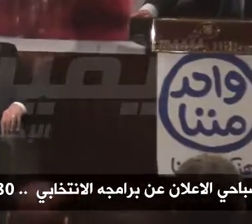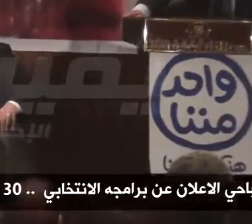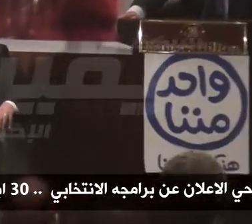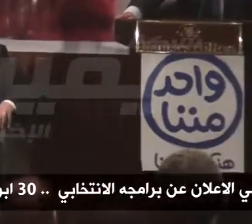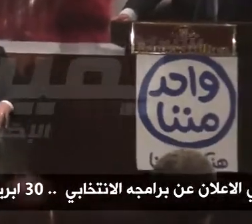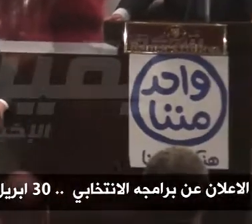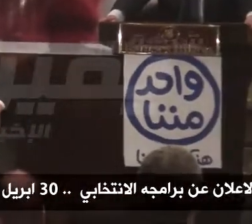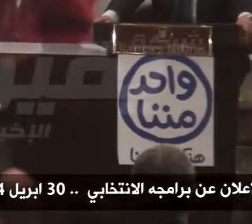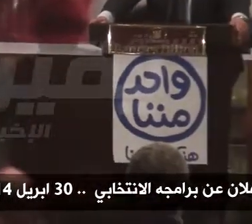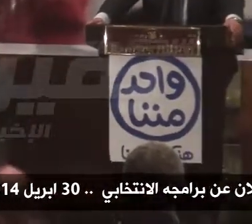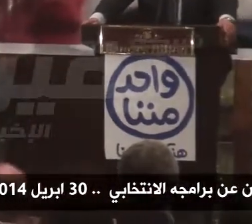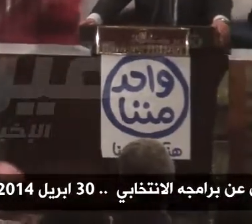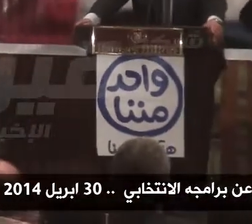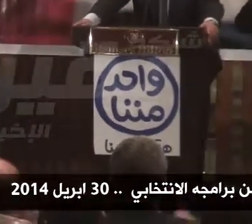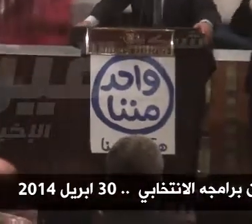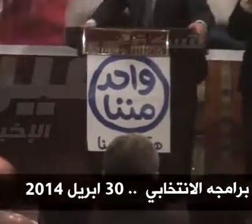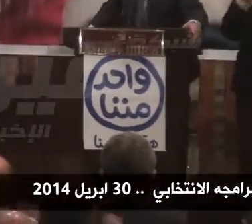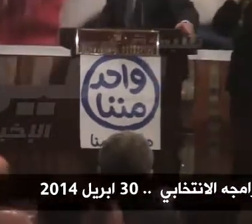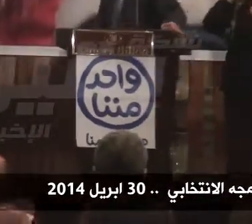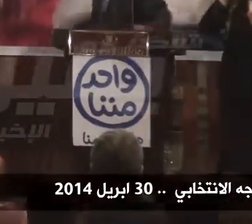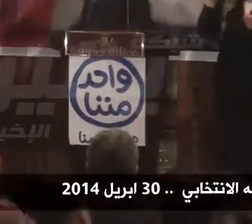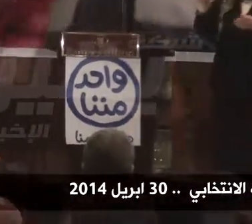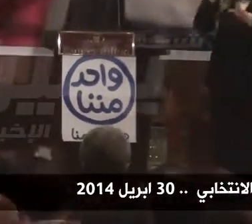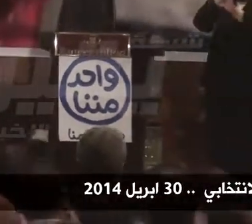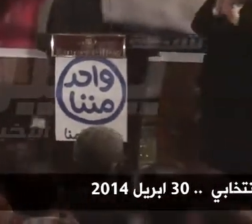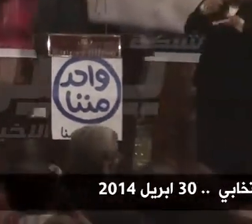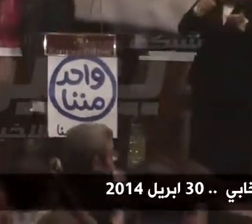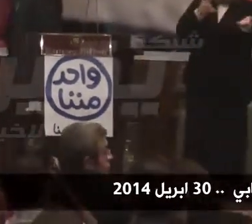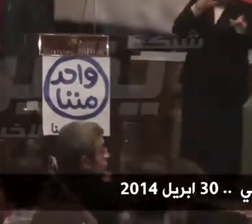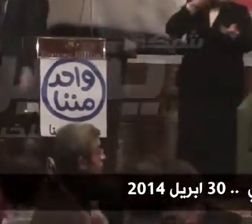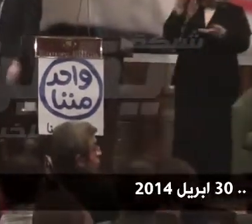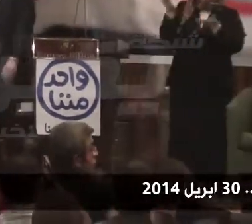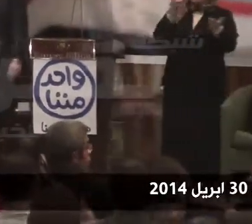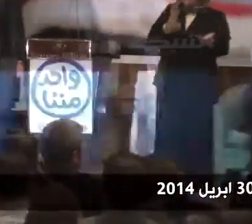الحج صلاح والد جيكا.